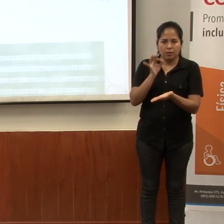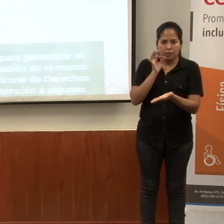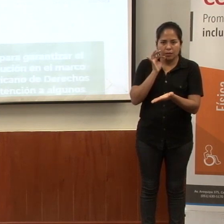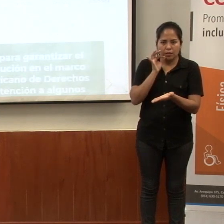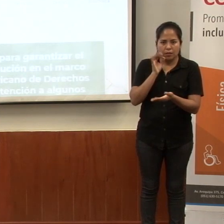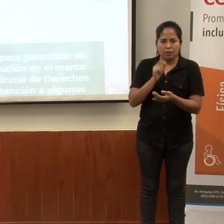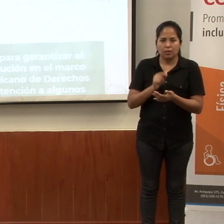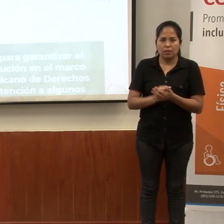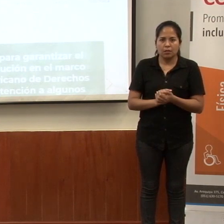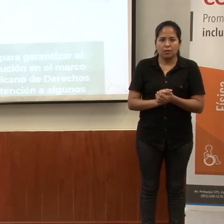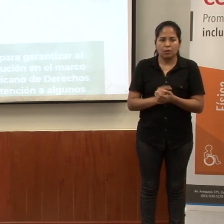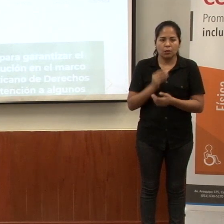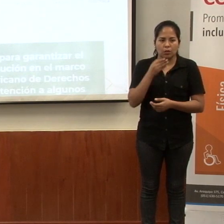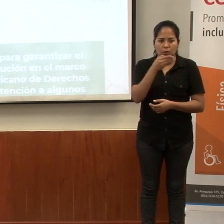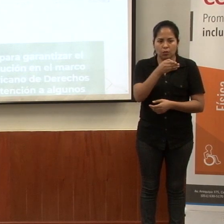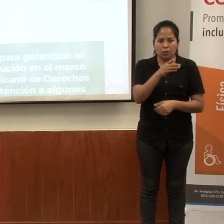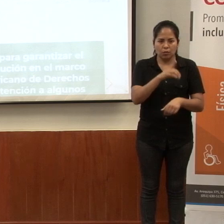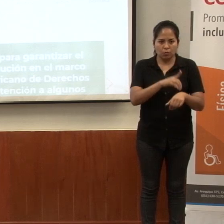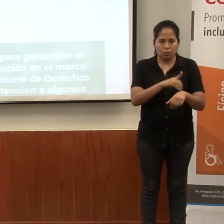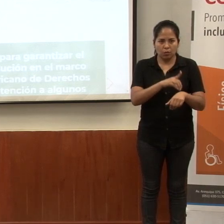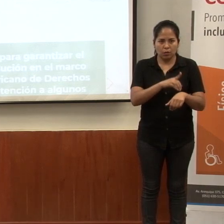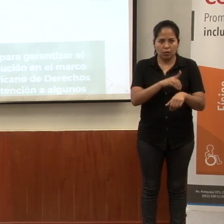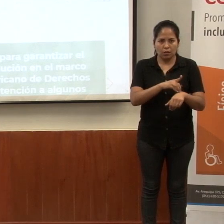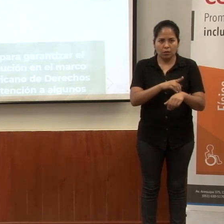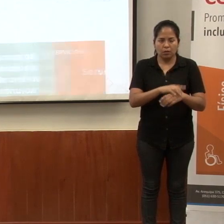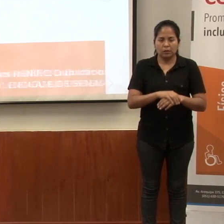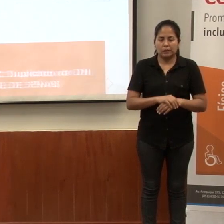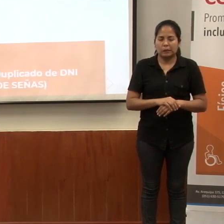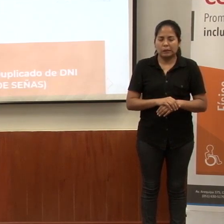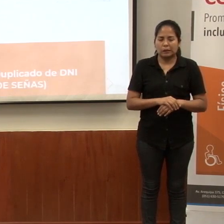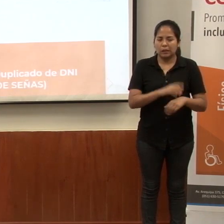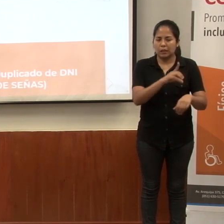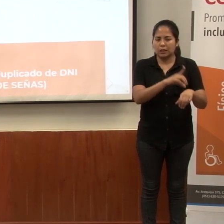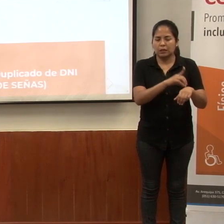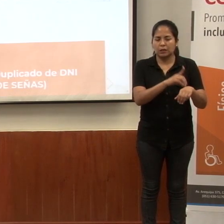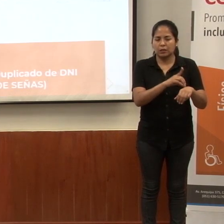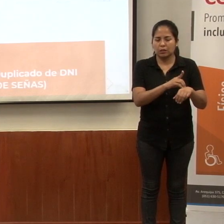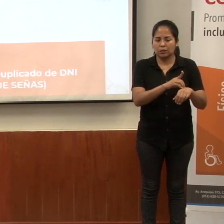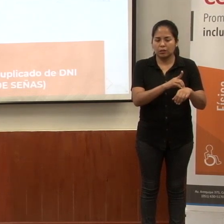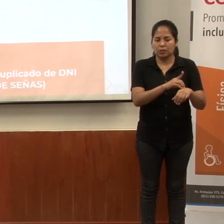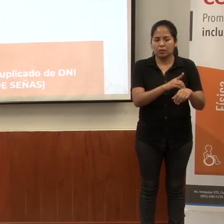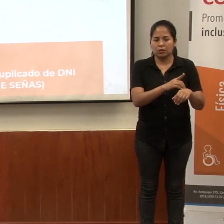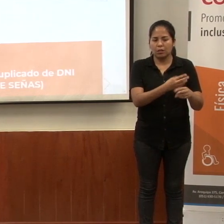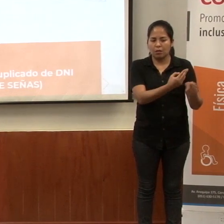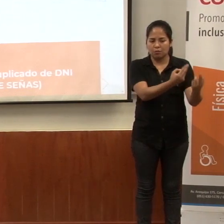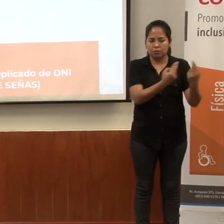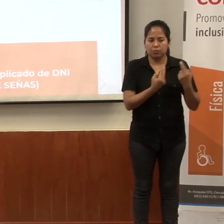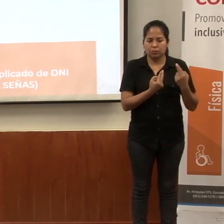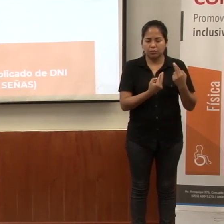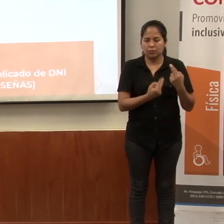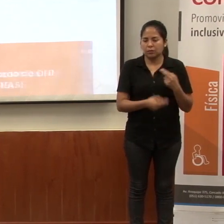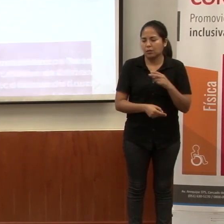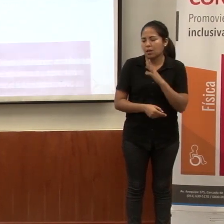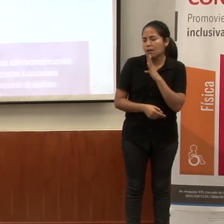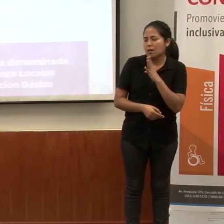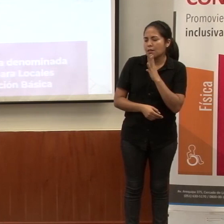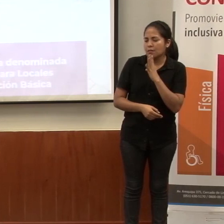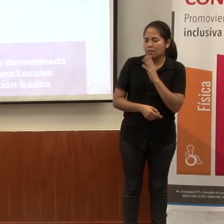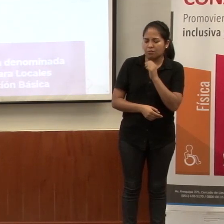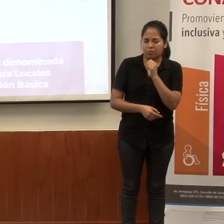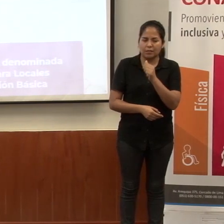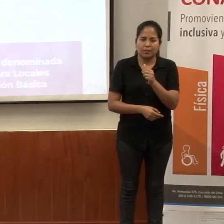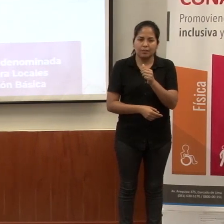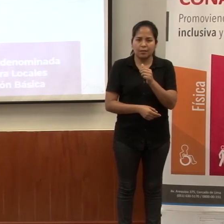Cuando se ha hecho ver por su especialista, son como muy fríos para dar los comentarios que corresponden,